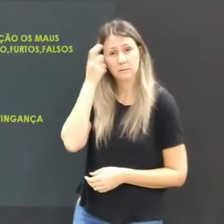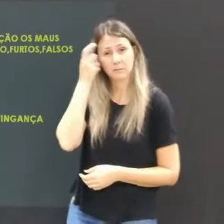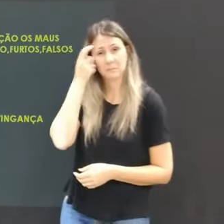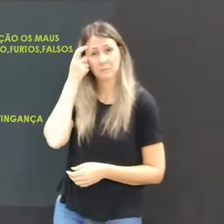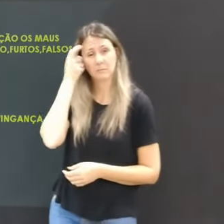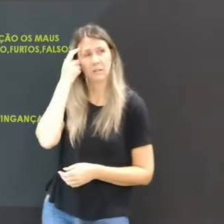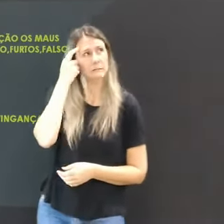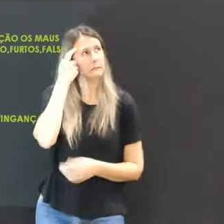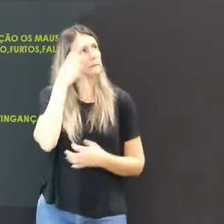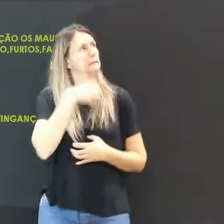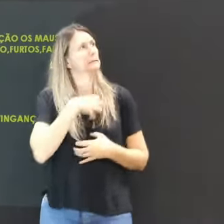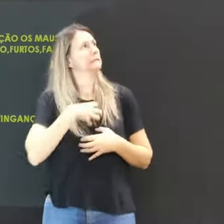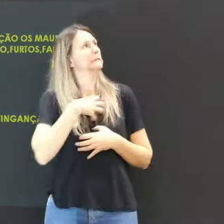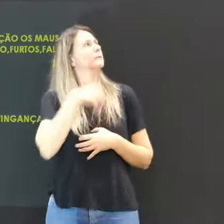Então, quando eu assisto, eu fico pensando, né?